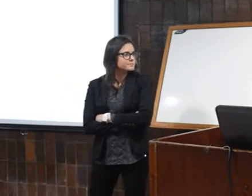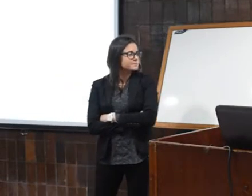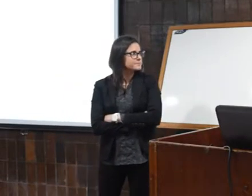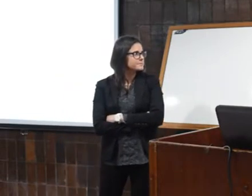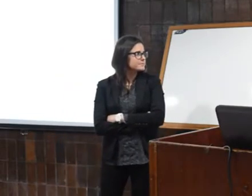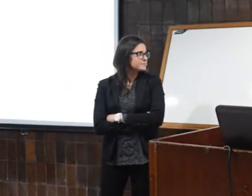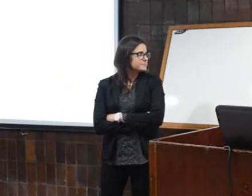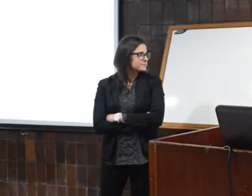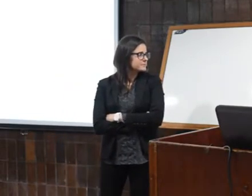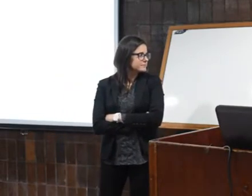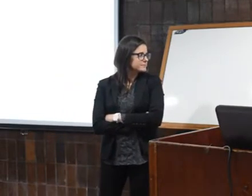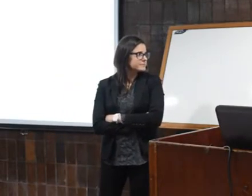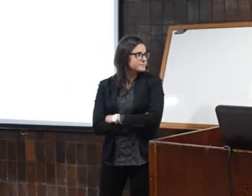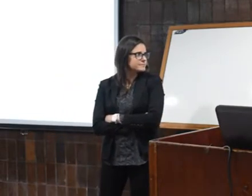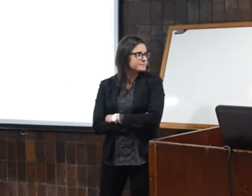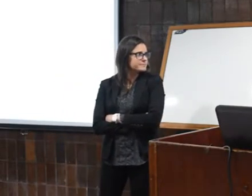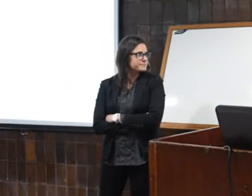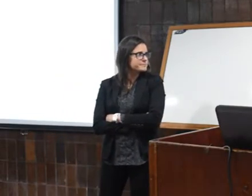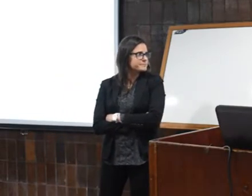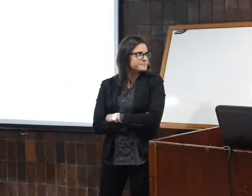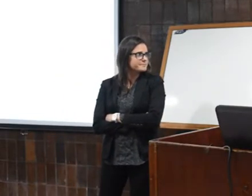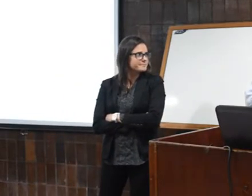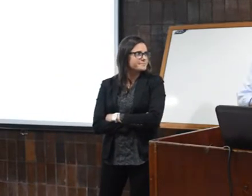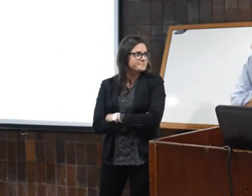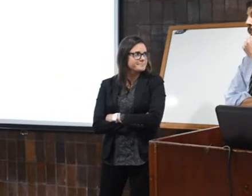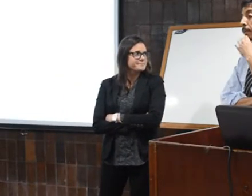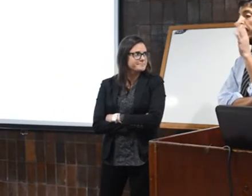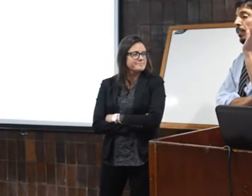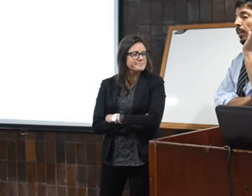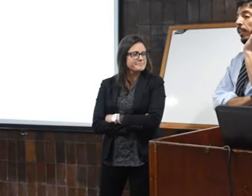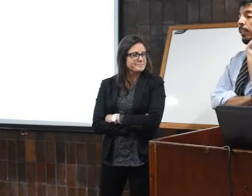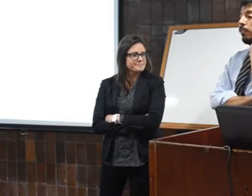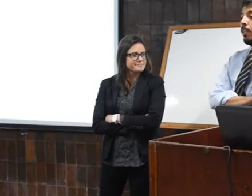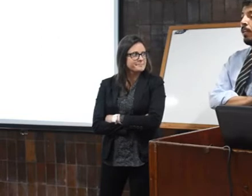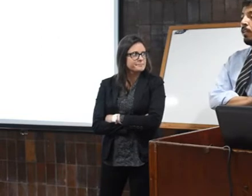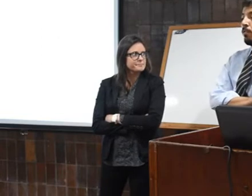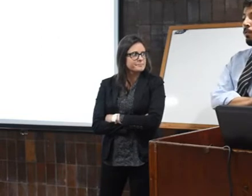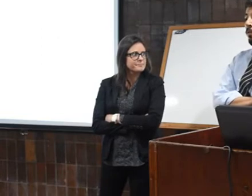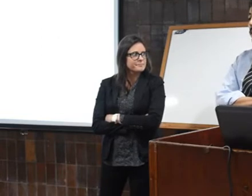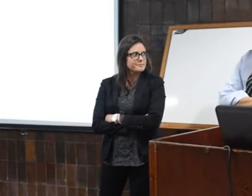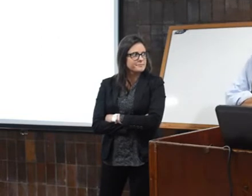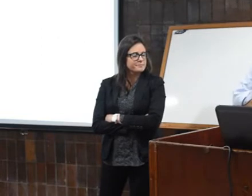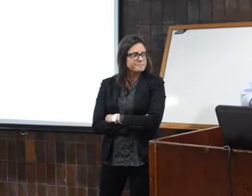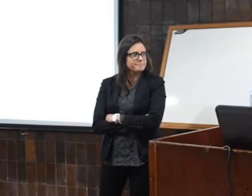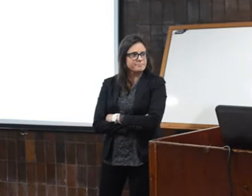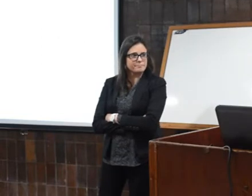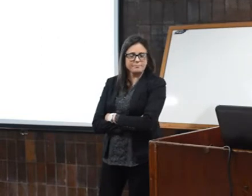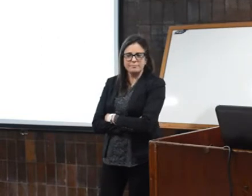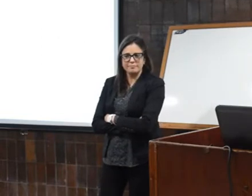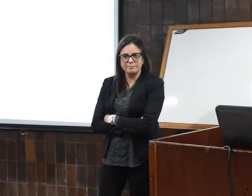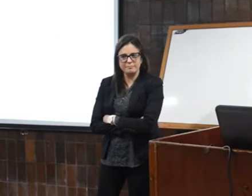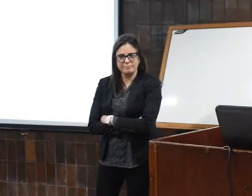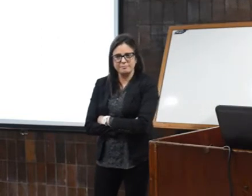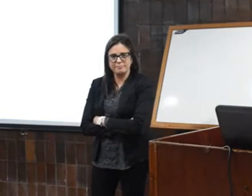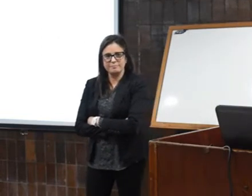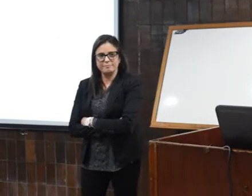y por alguna razón con poca experiencia y quiere contratar eso de una